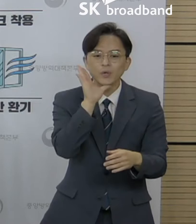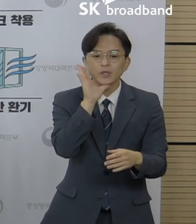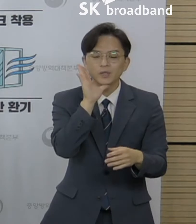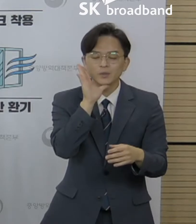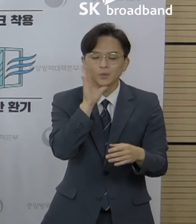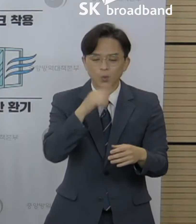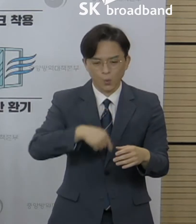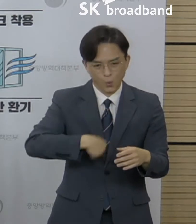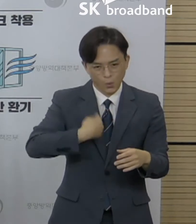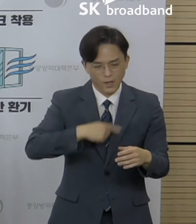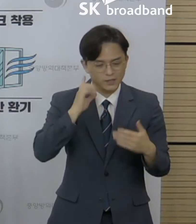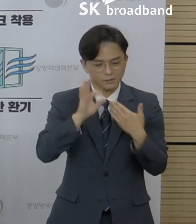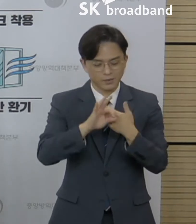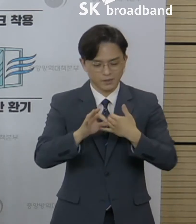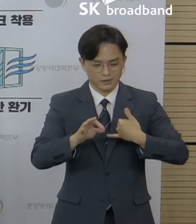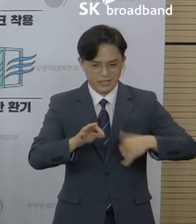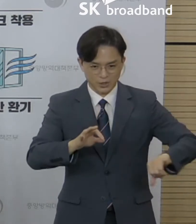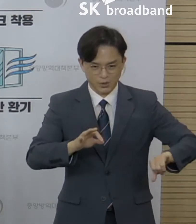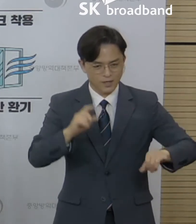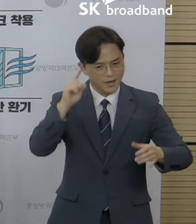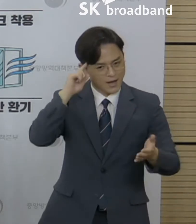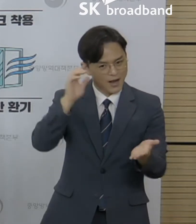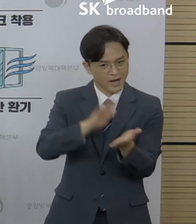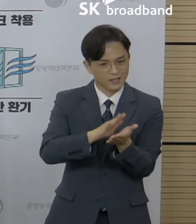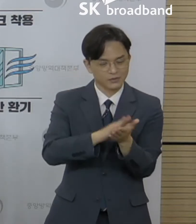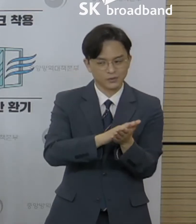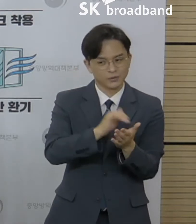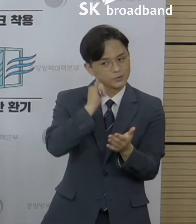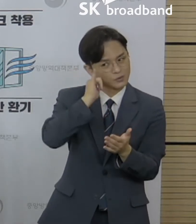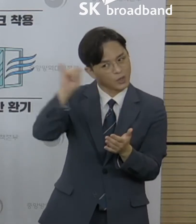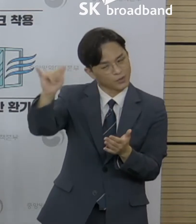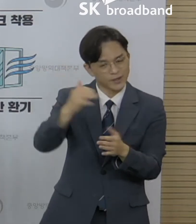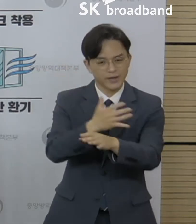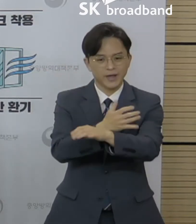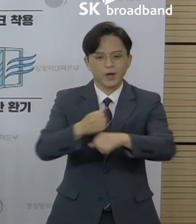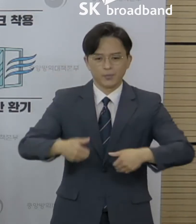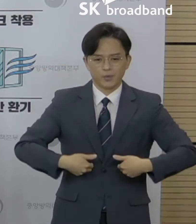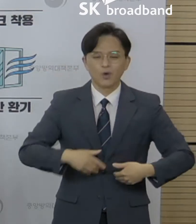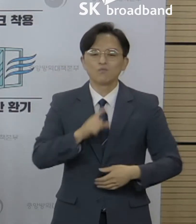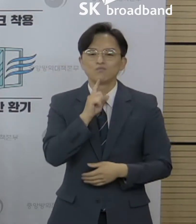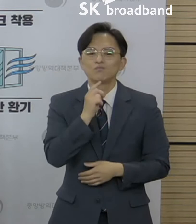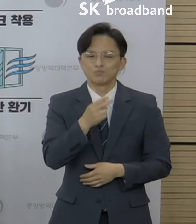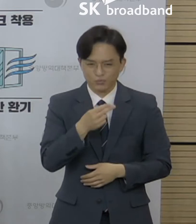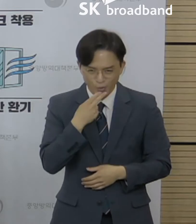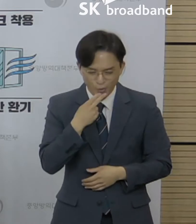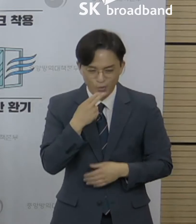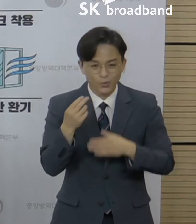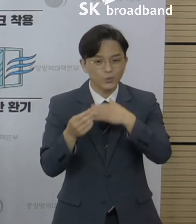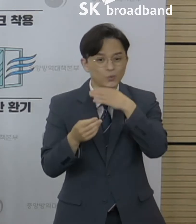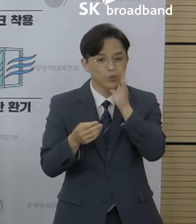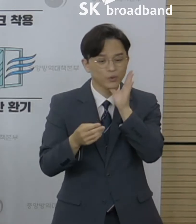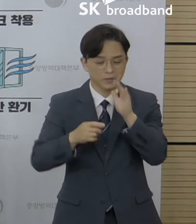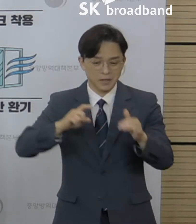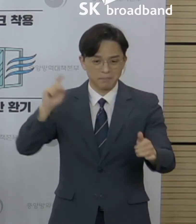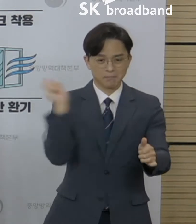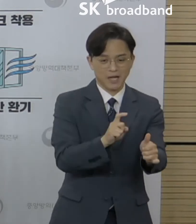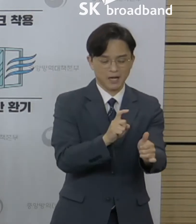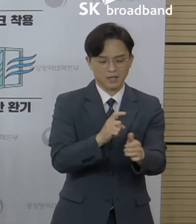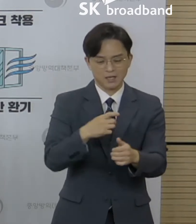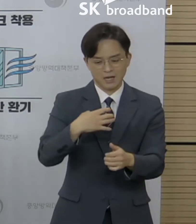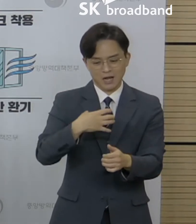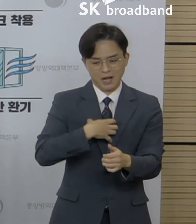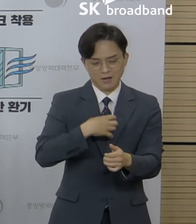등은 고위험 감염 취약 대상이기 때문에 개별적으로 예방접종센터의 현장 예약